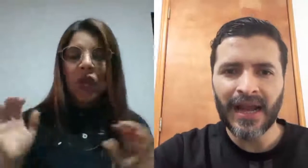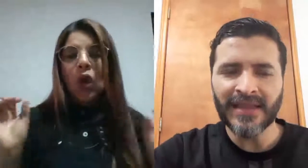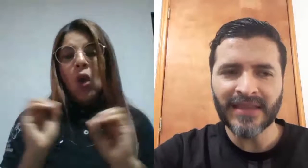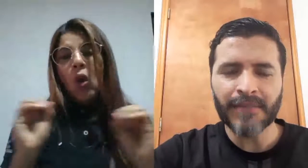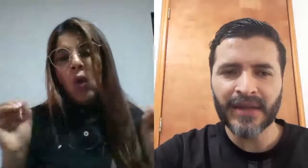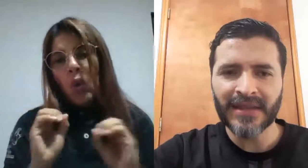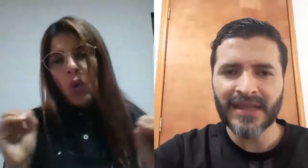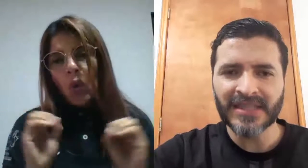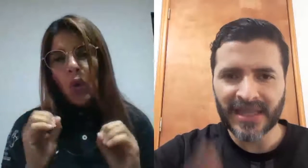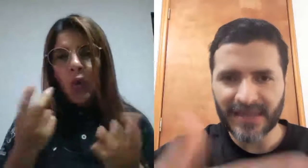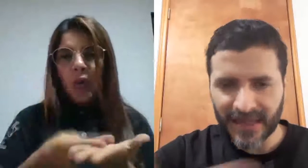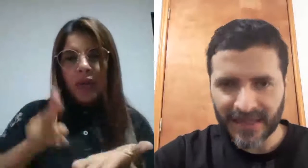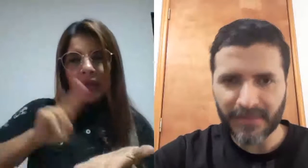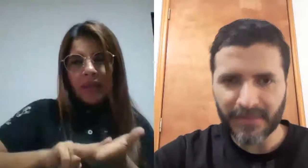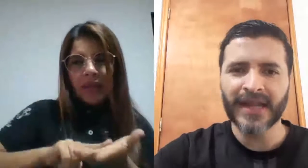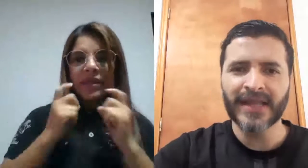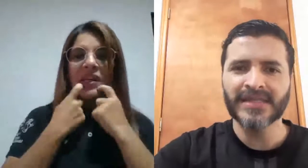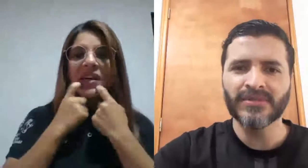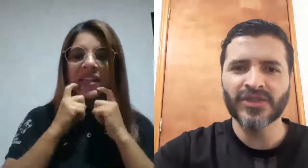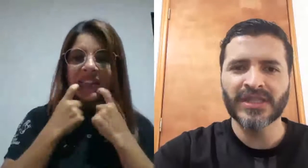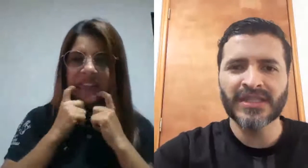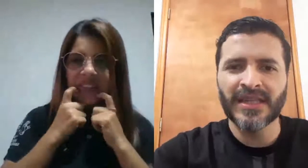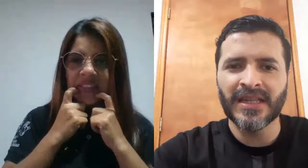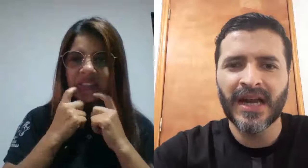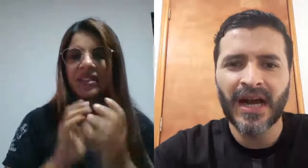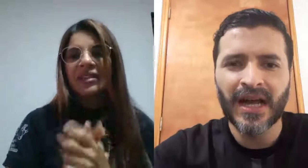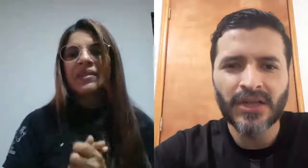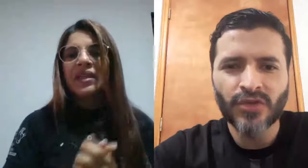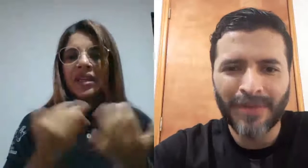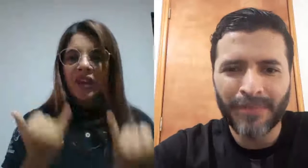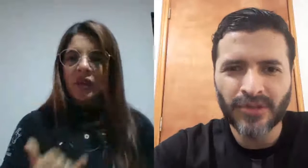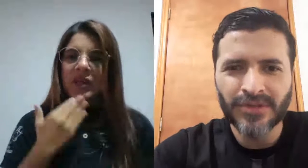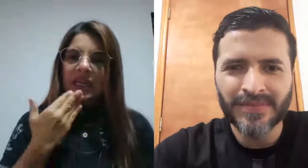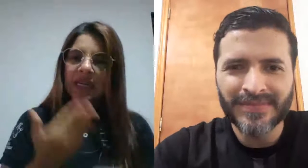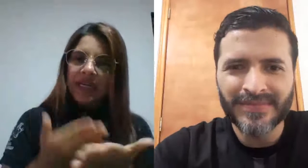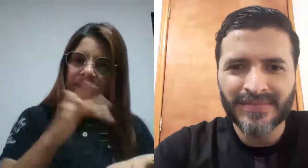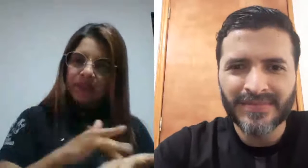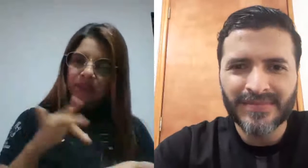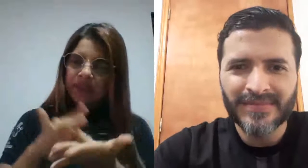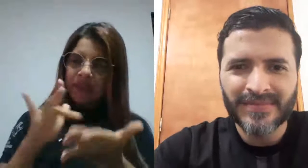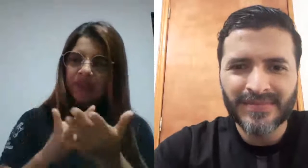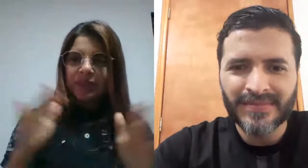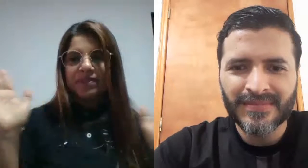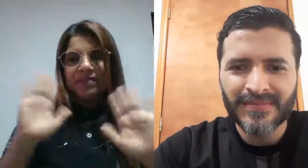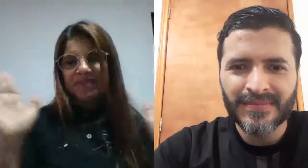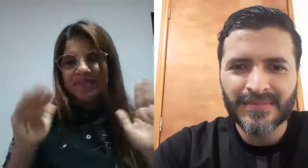a la intérprete Alexandra que también le agradecemos en este día su apoyo.